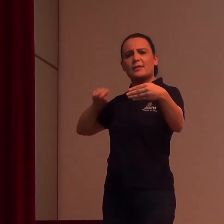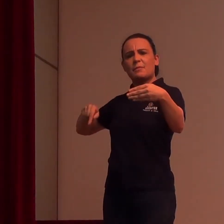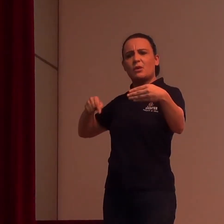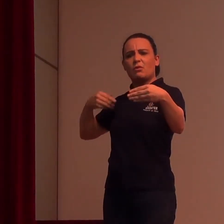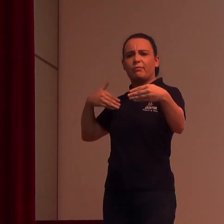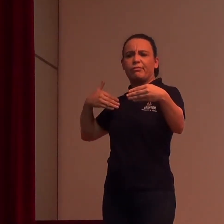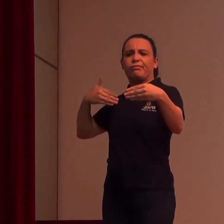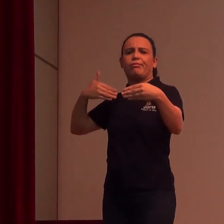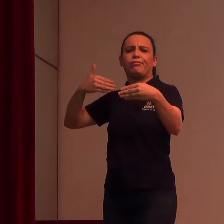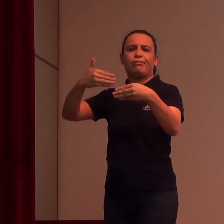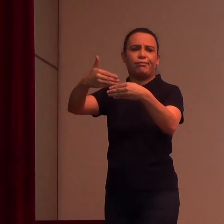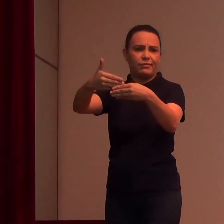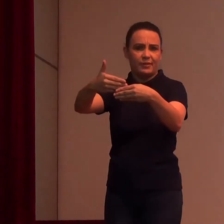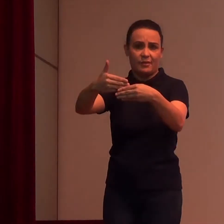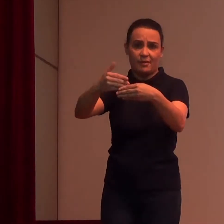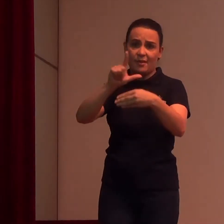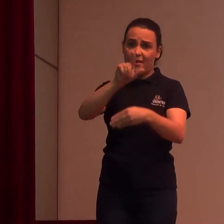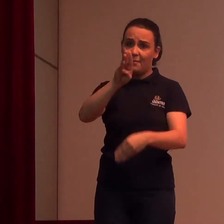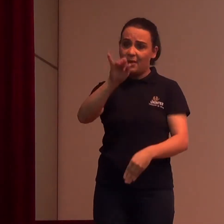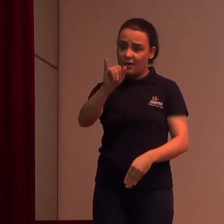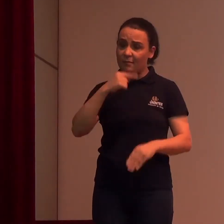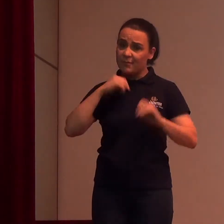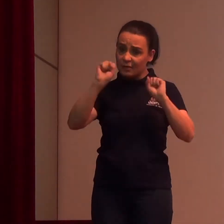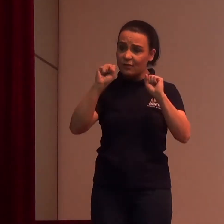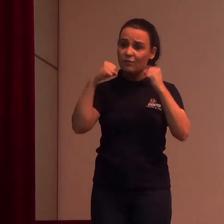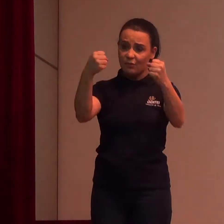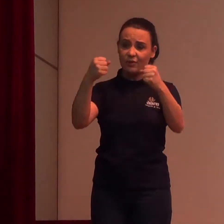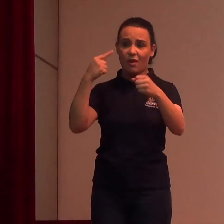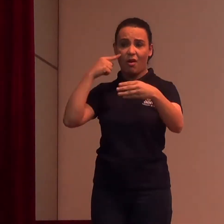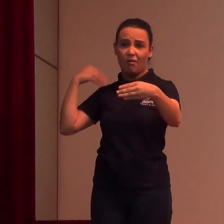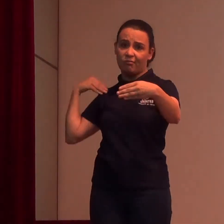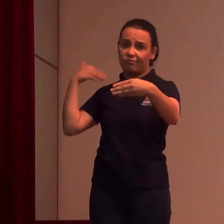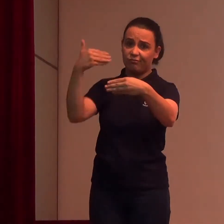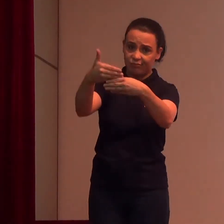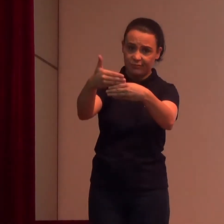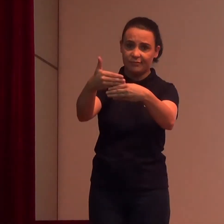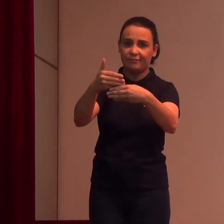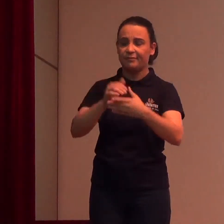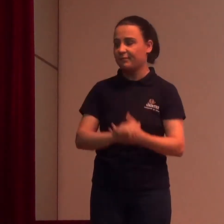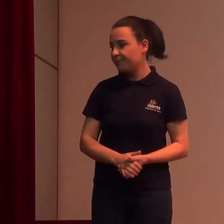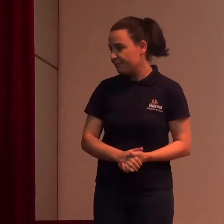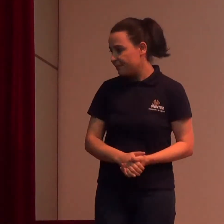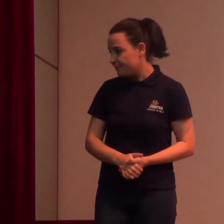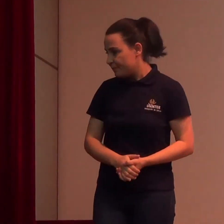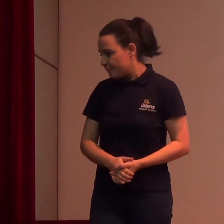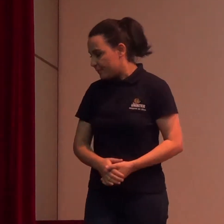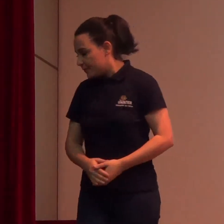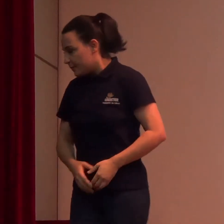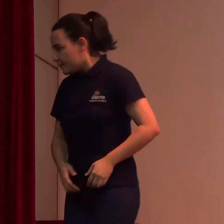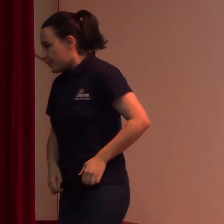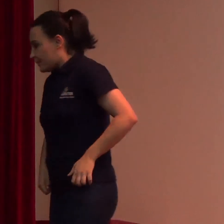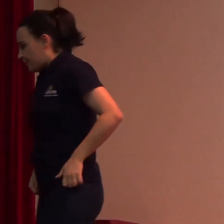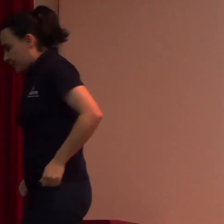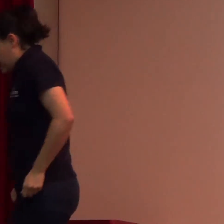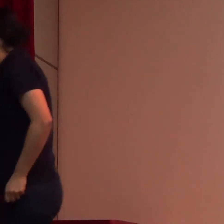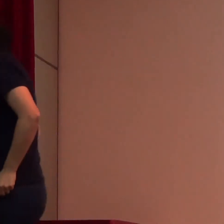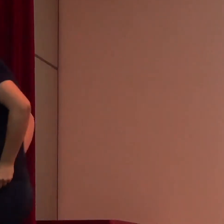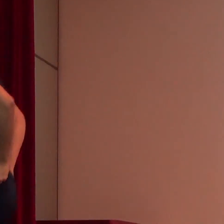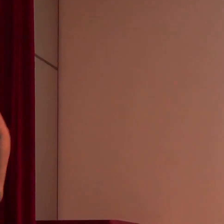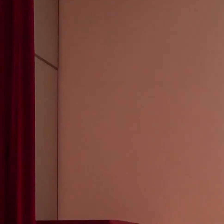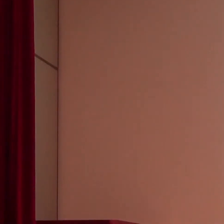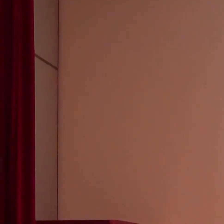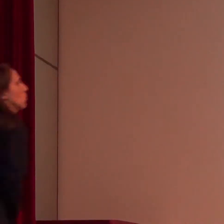13.145 leis, né? A gente precisa fazer esse tanto, esse montante de leis, eles se tornarem